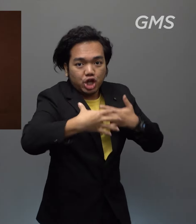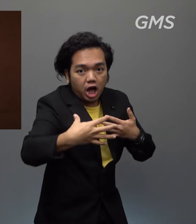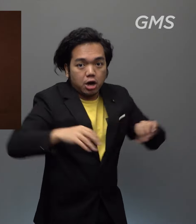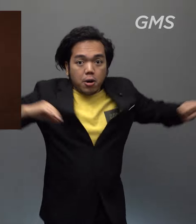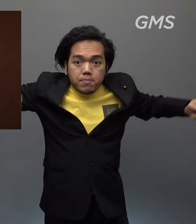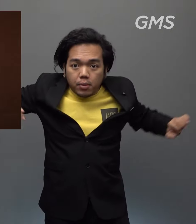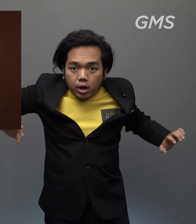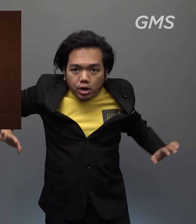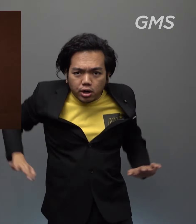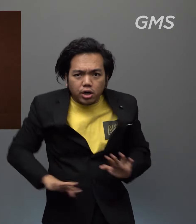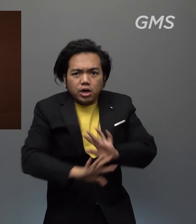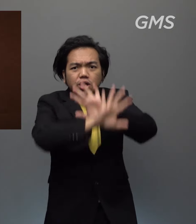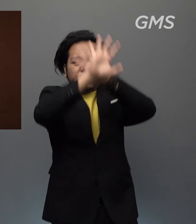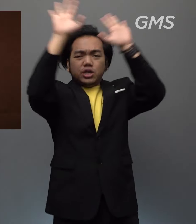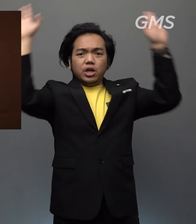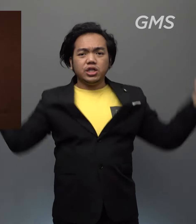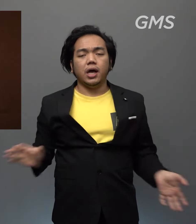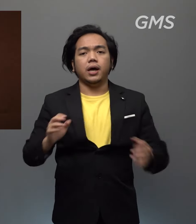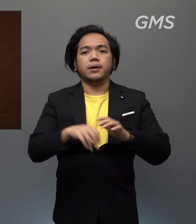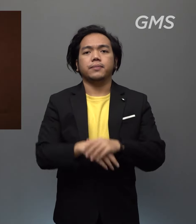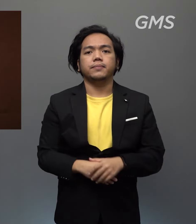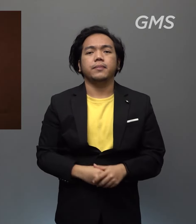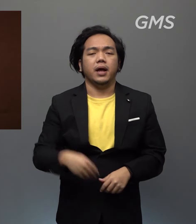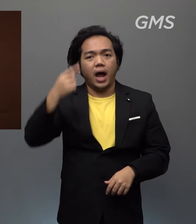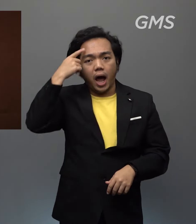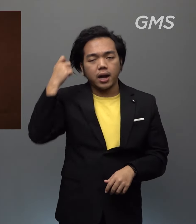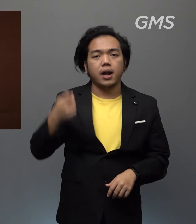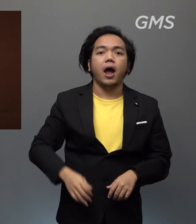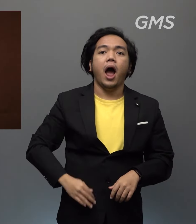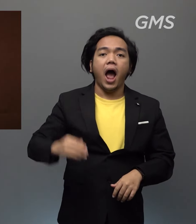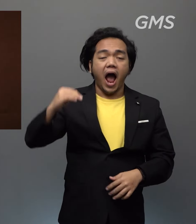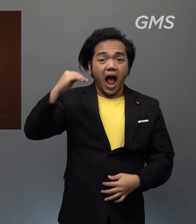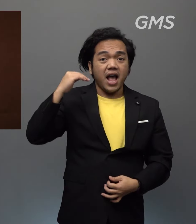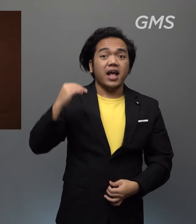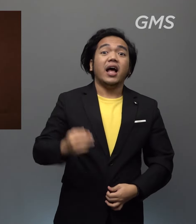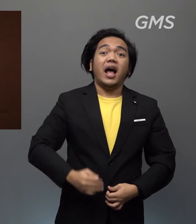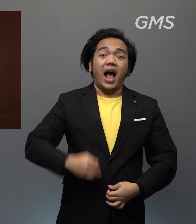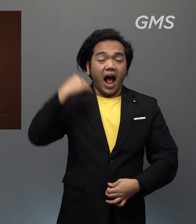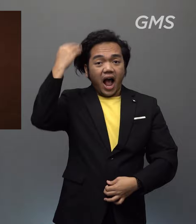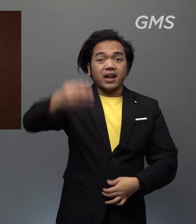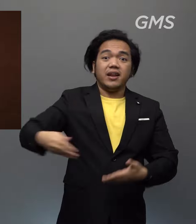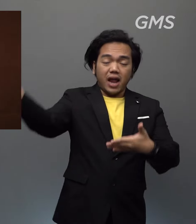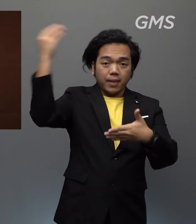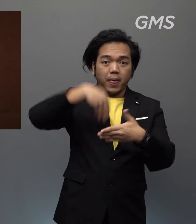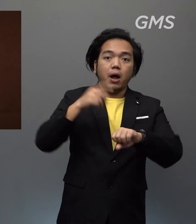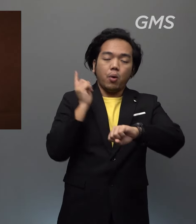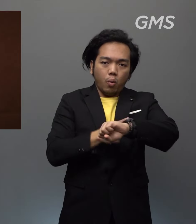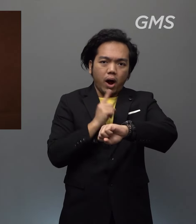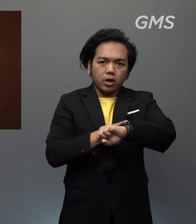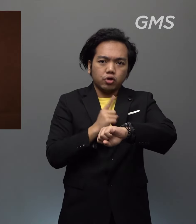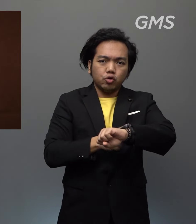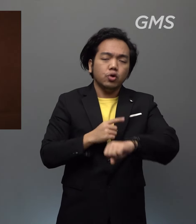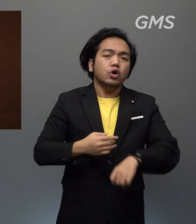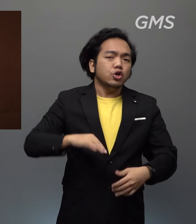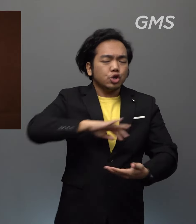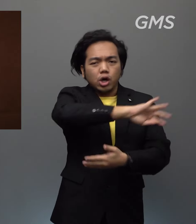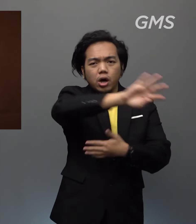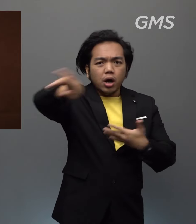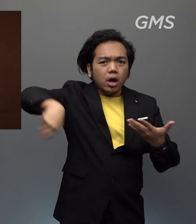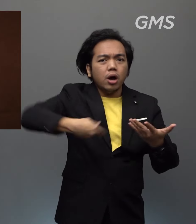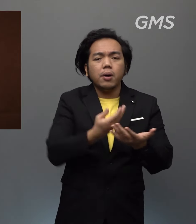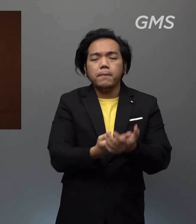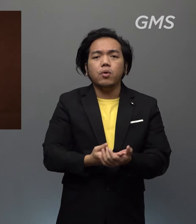besar, akan tiba waktunya segala sesuatu yang ada di tanganmu dilipat gandakan oleh Tuhan. Ada waktunya, akan tiba